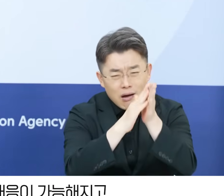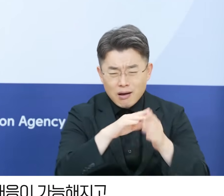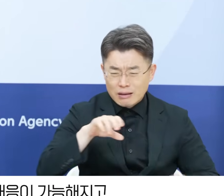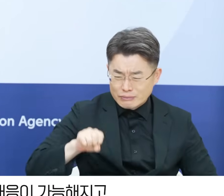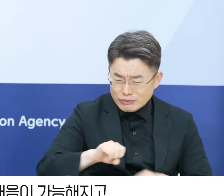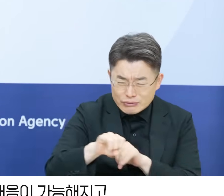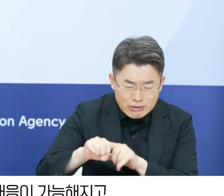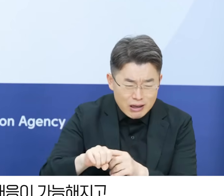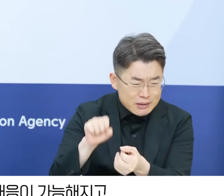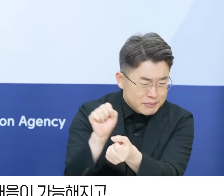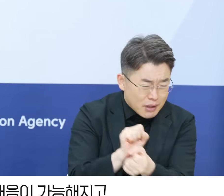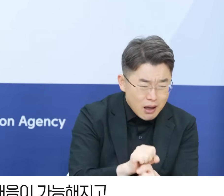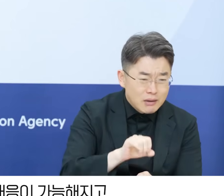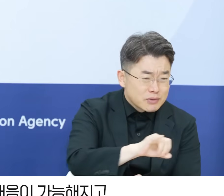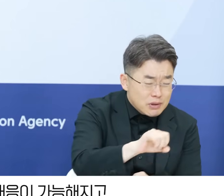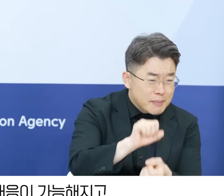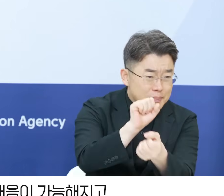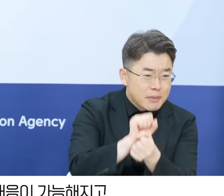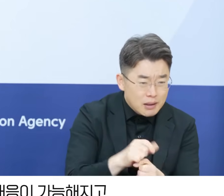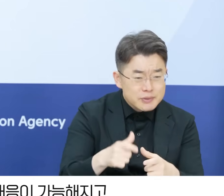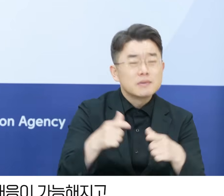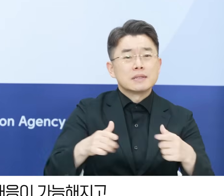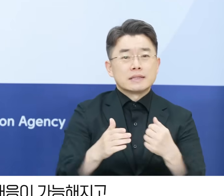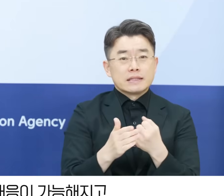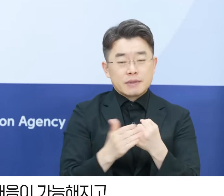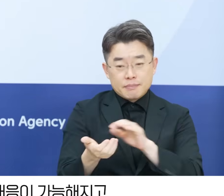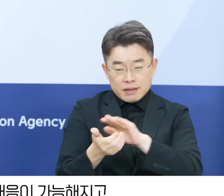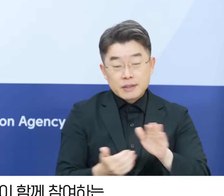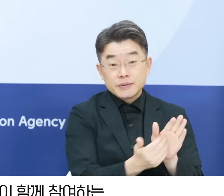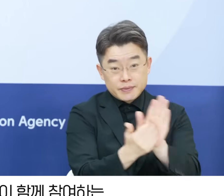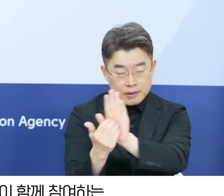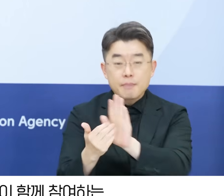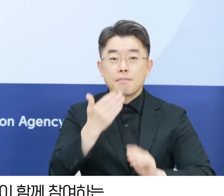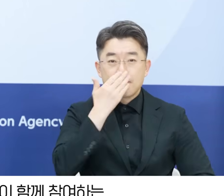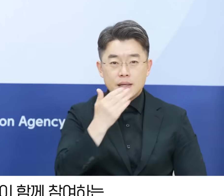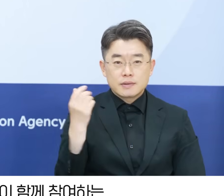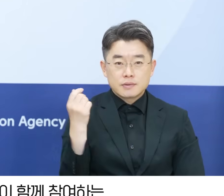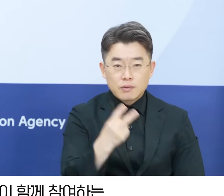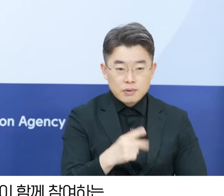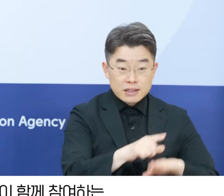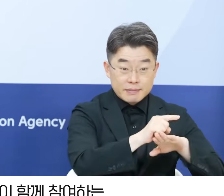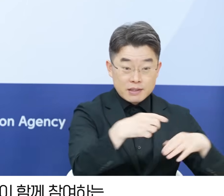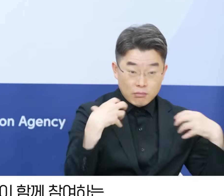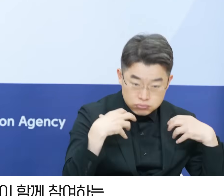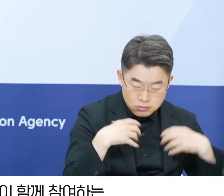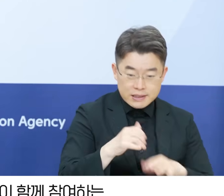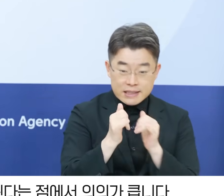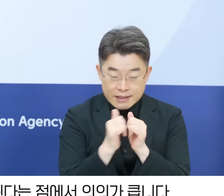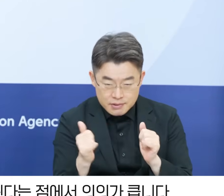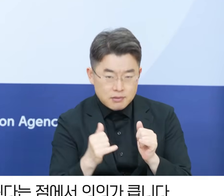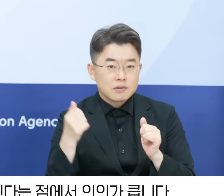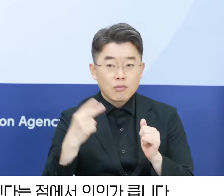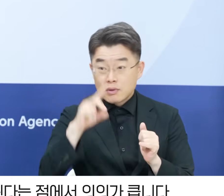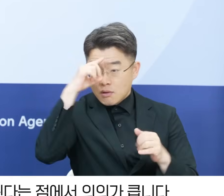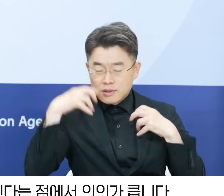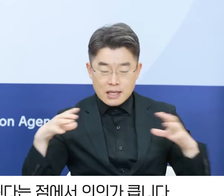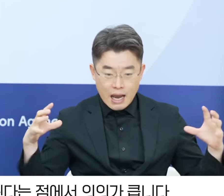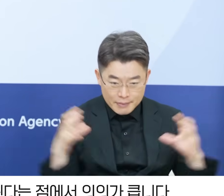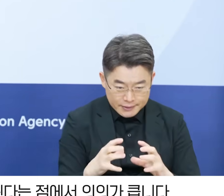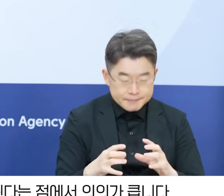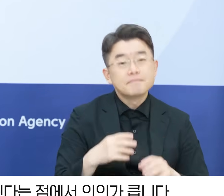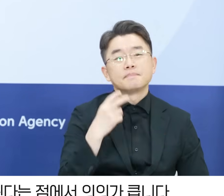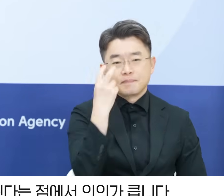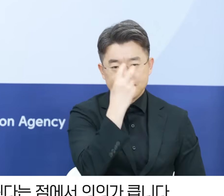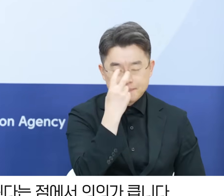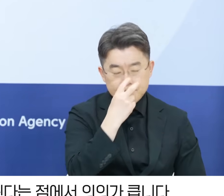대해 선제적이고 정밀한 대응이 가능해지고 국민과 지자체, 민간이 함께 참여하는 지속 가능한